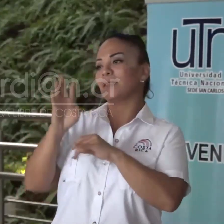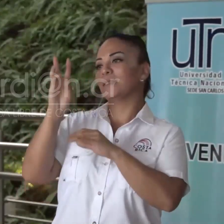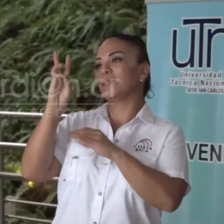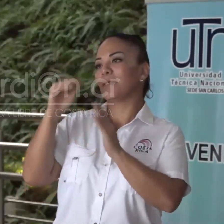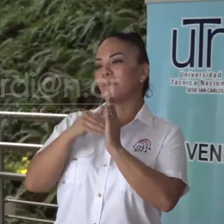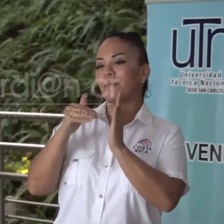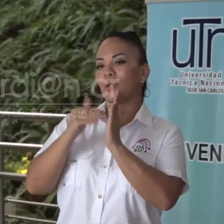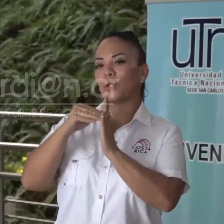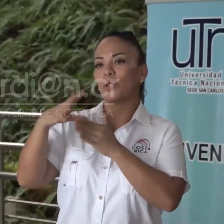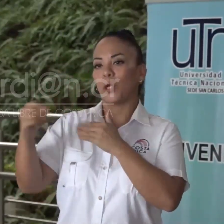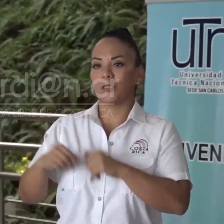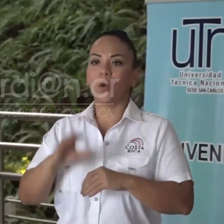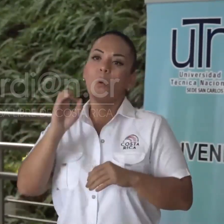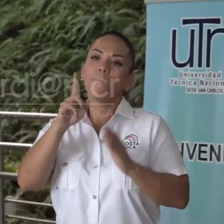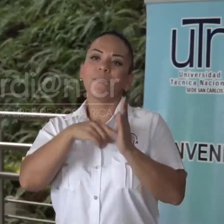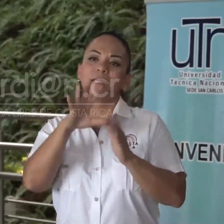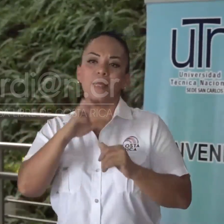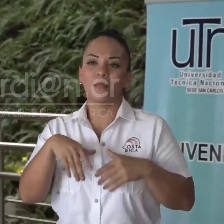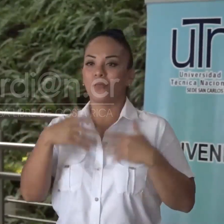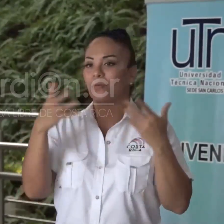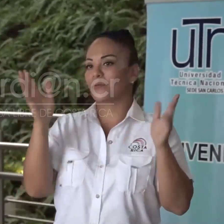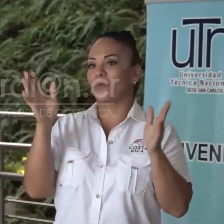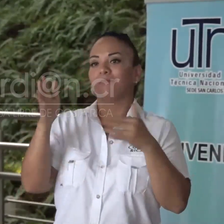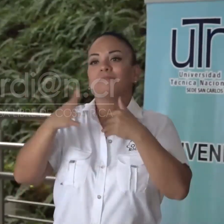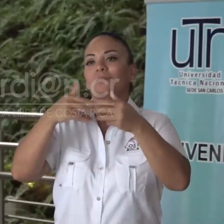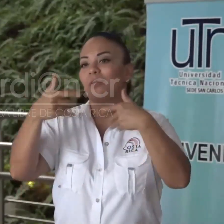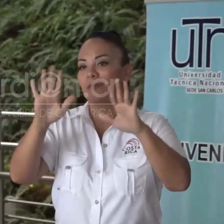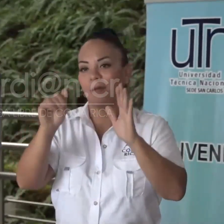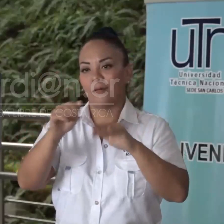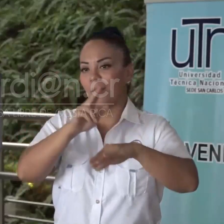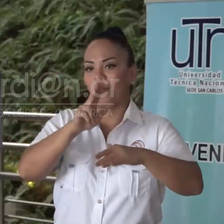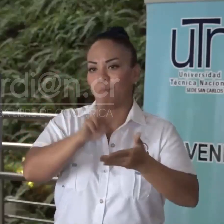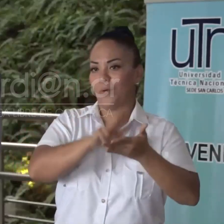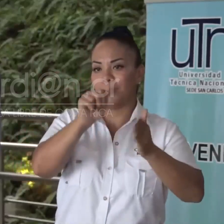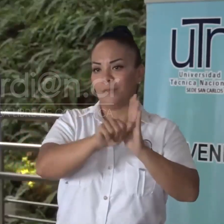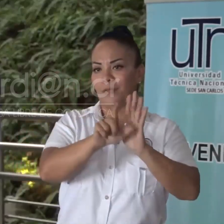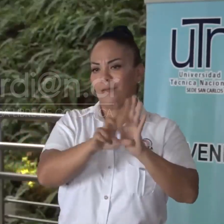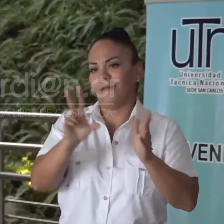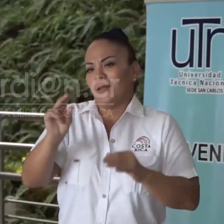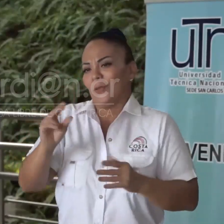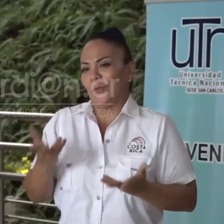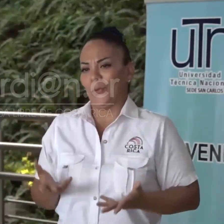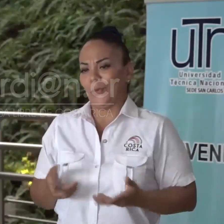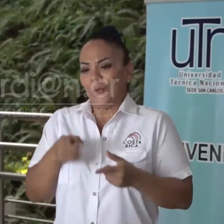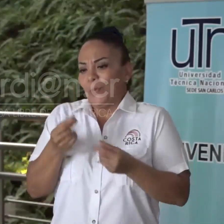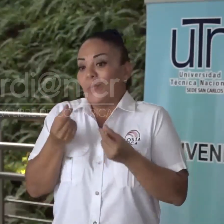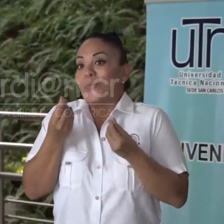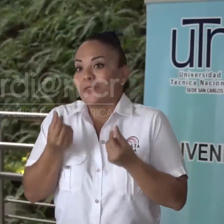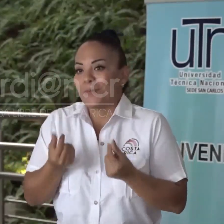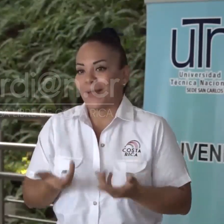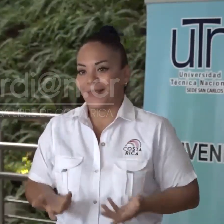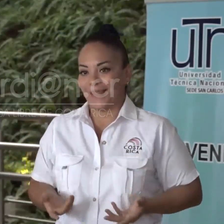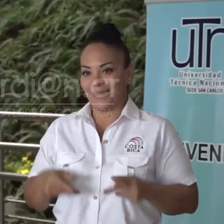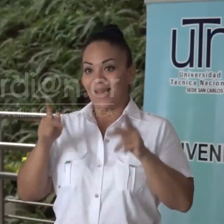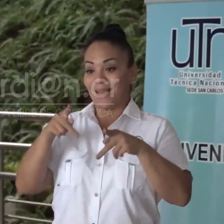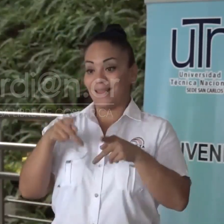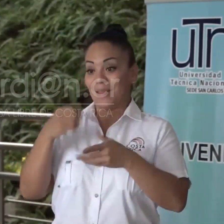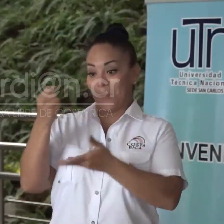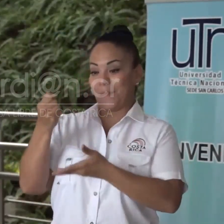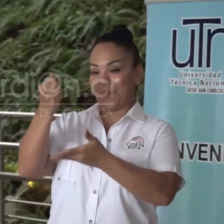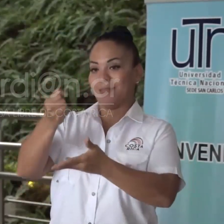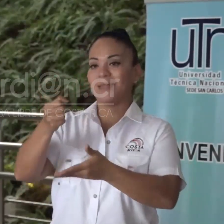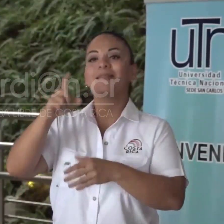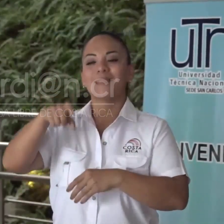de dólares o 1.500 o lo que sea que apruebe la Asamblea. No, eso es mucha plata. La gente que va a invertir